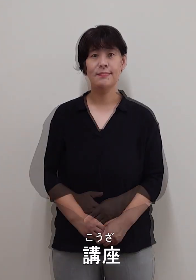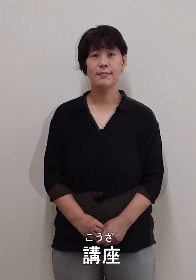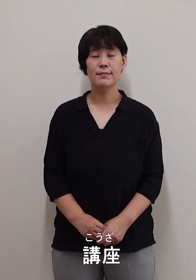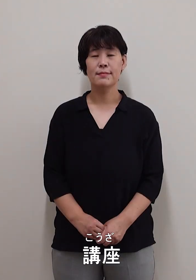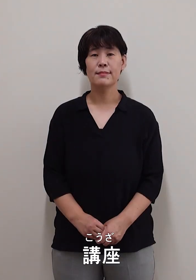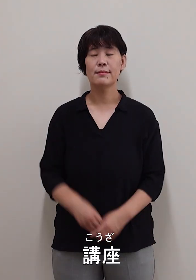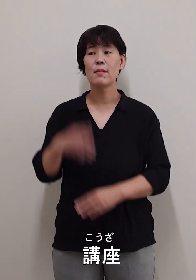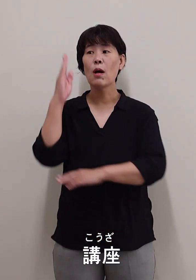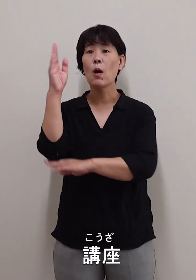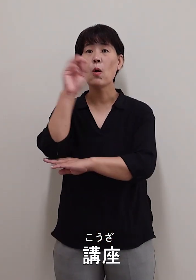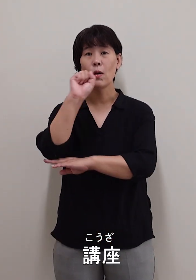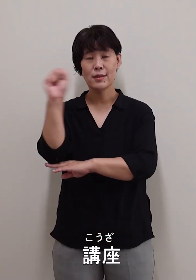講座。